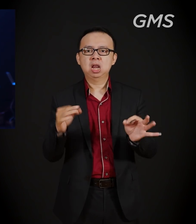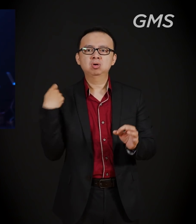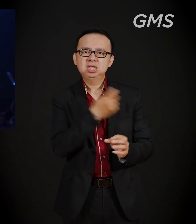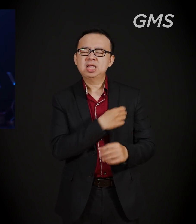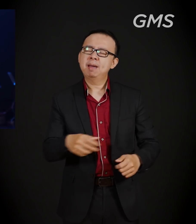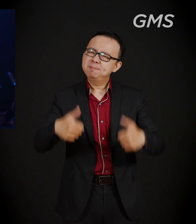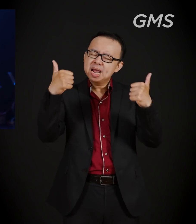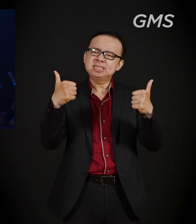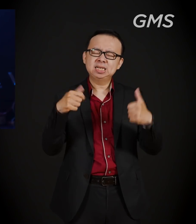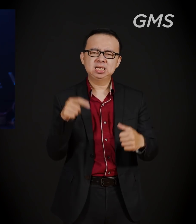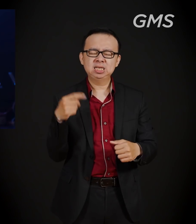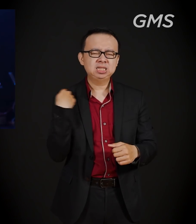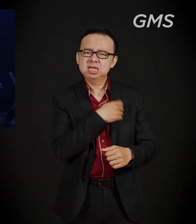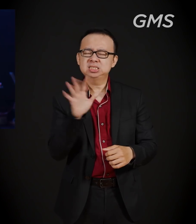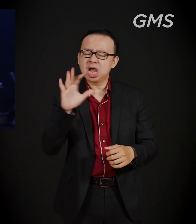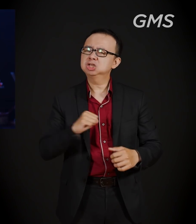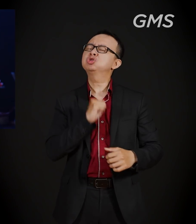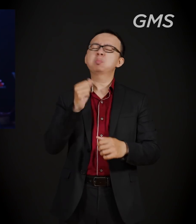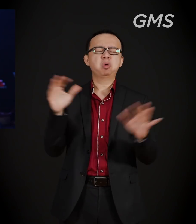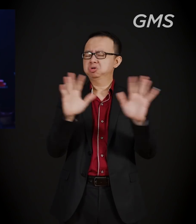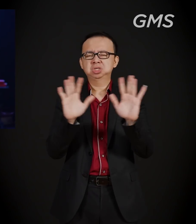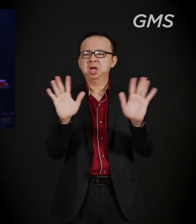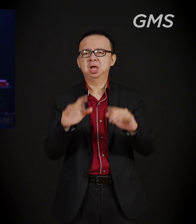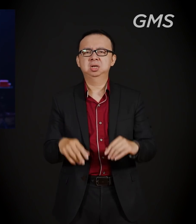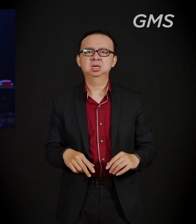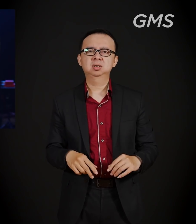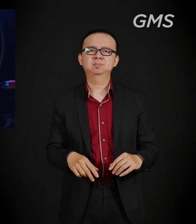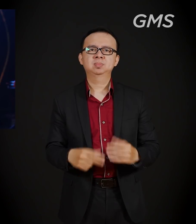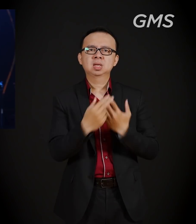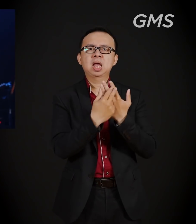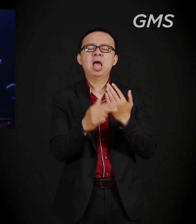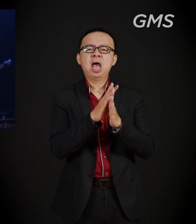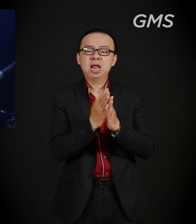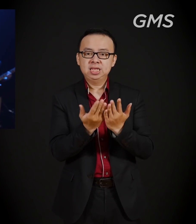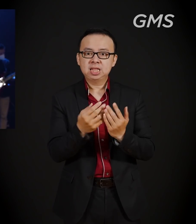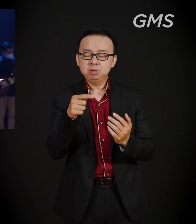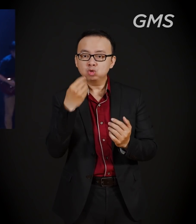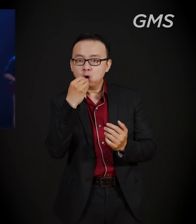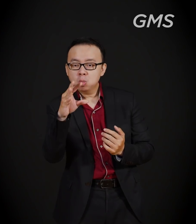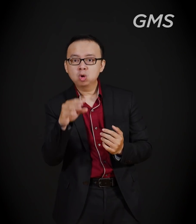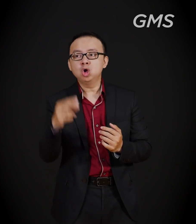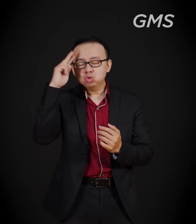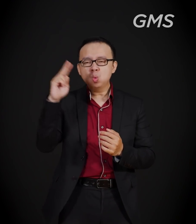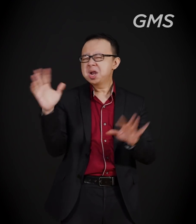Karena gue tuh, terkutuklah. Karena Alkitab berkata, Allah melawan orang sombong.